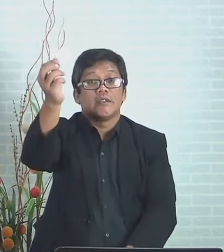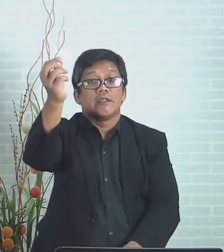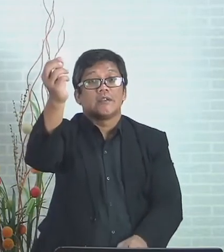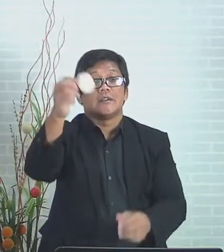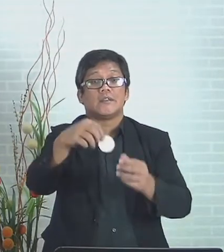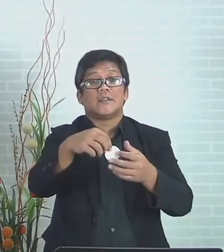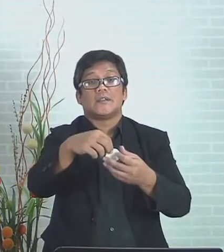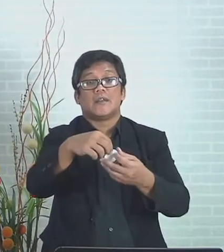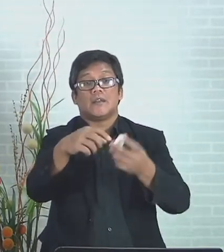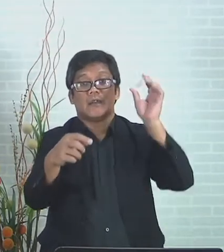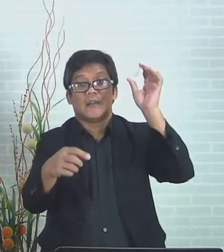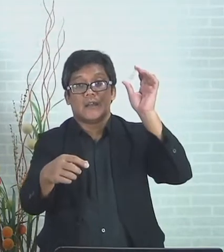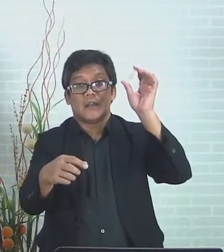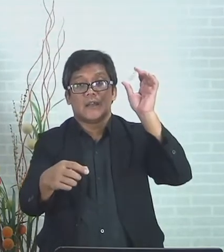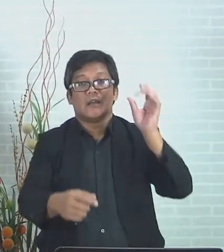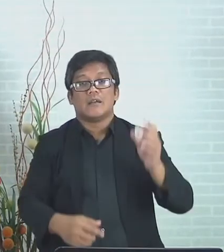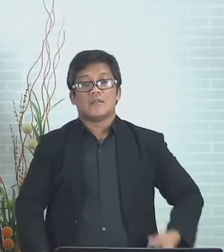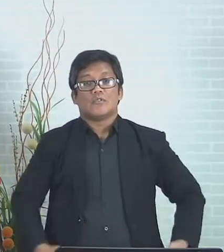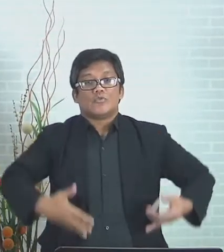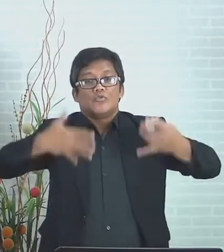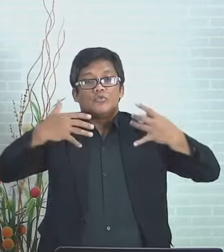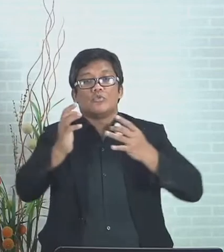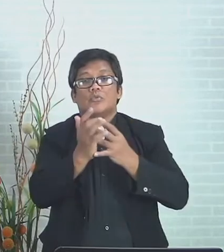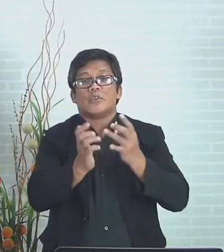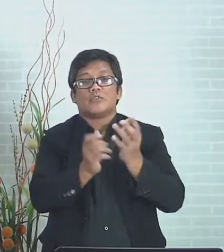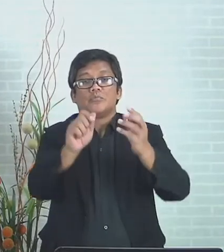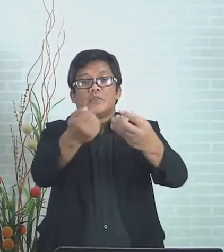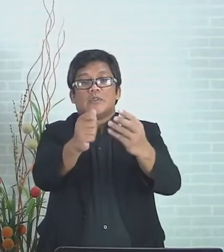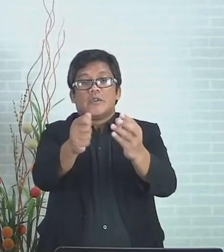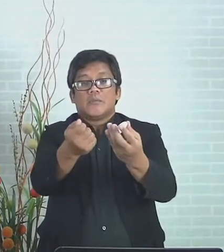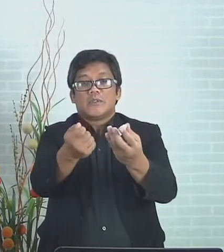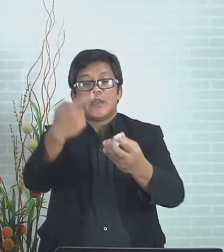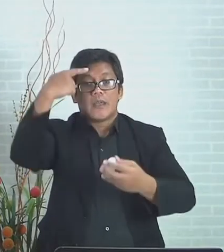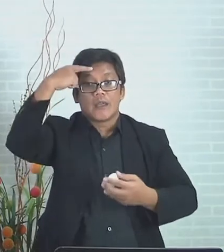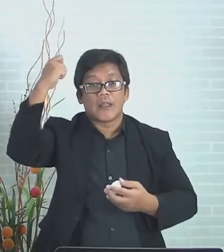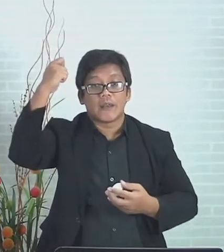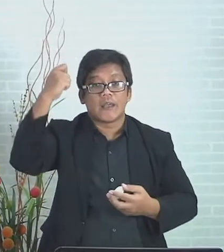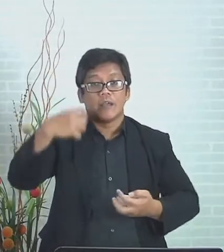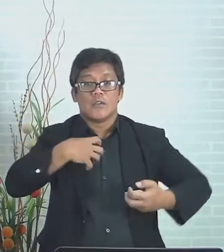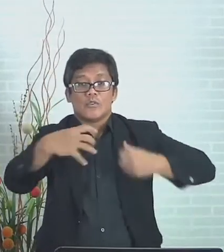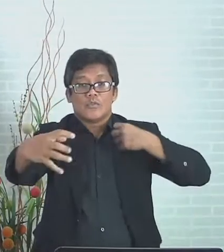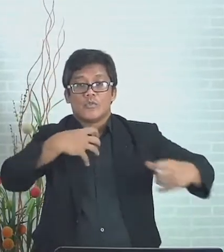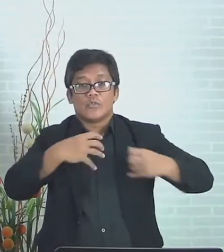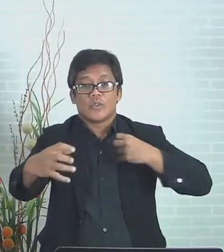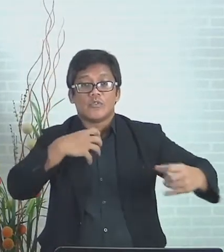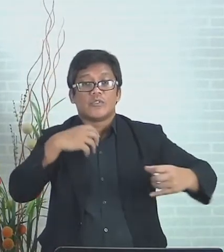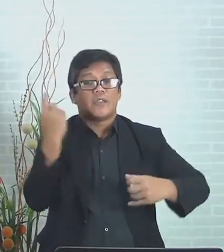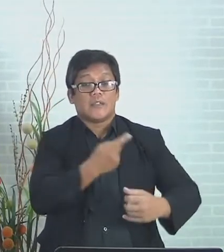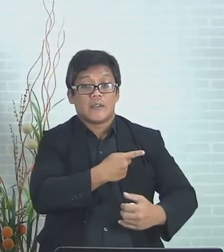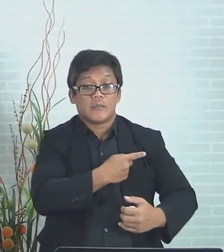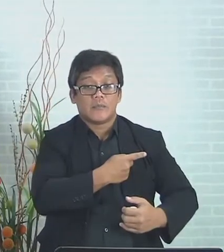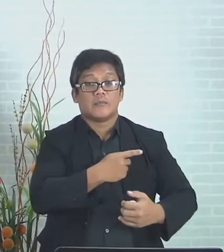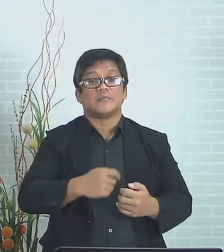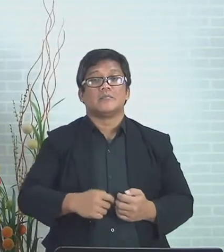Tuhan kita Yesus Kristus yang telah terpecah-pecah bagi kita oleh karena dosa dan pelanggaran kita